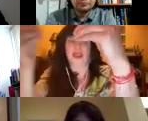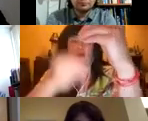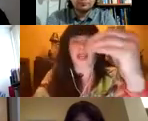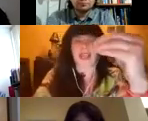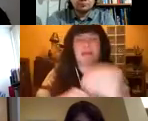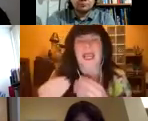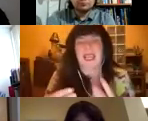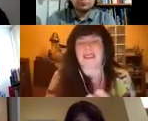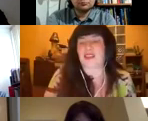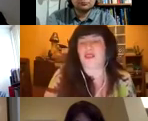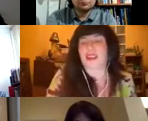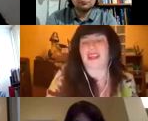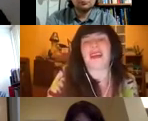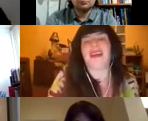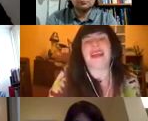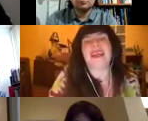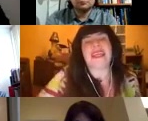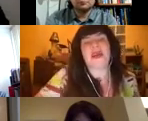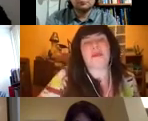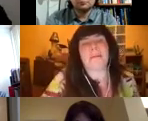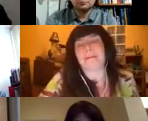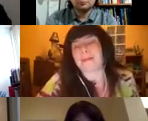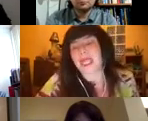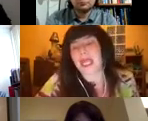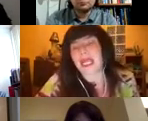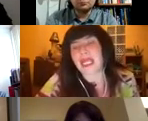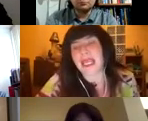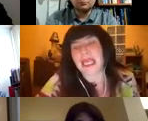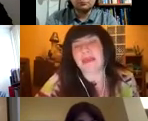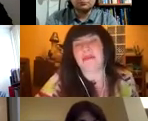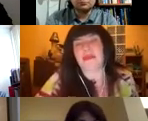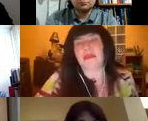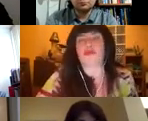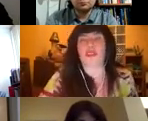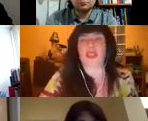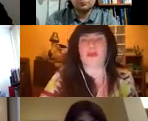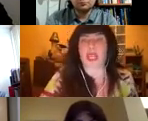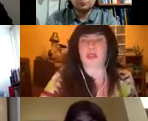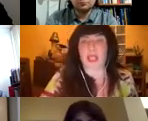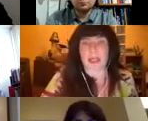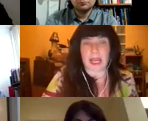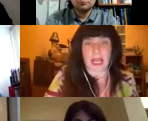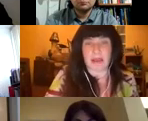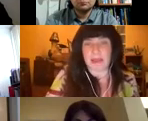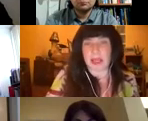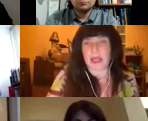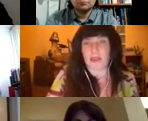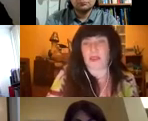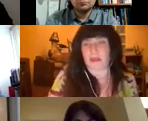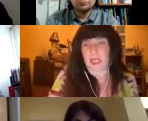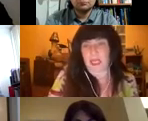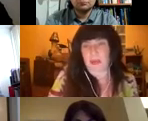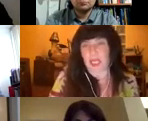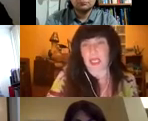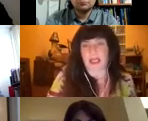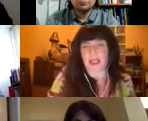gramaticales, cuáles eran más léxicos, ¿verdad? Y aquí nosotros tenemos que estos que están acá, ¿verdad? Estos